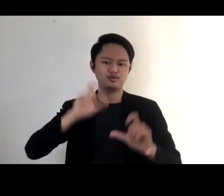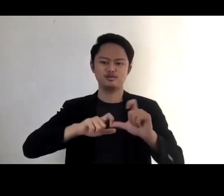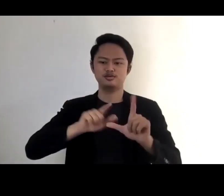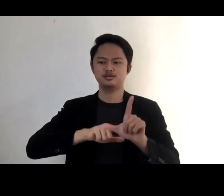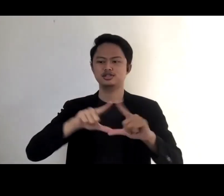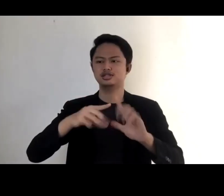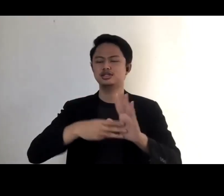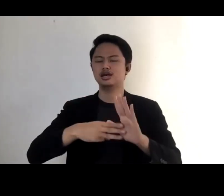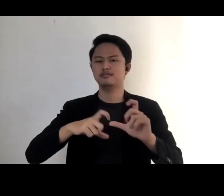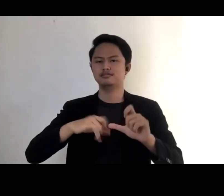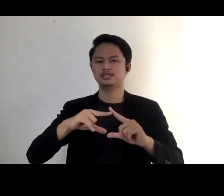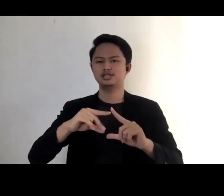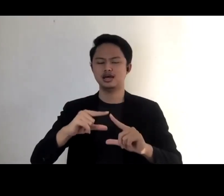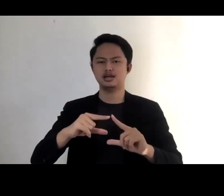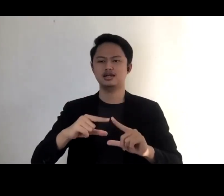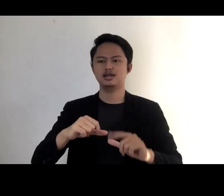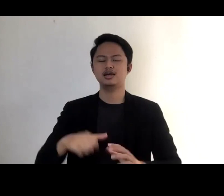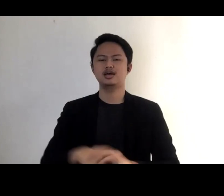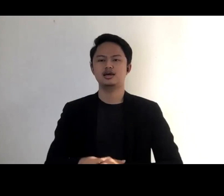dari Kabupaten Bone, Sulawesi Selatan.